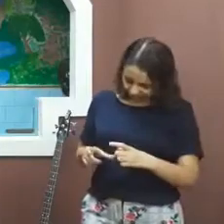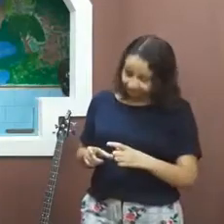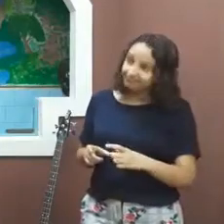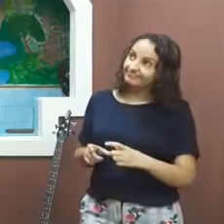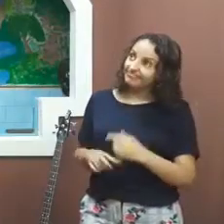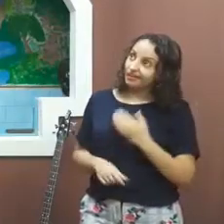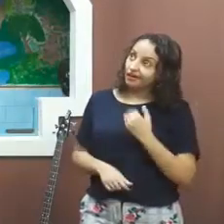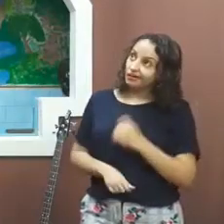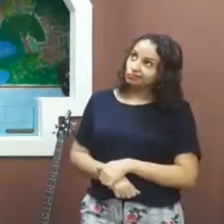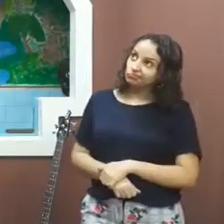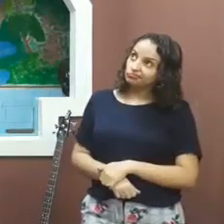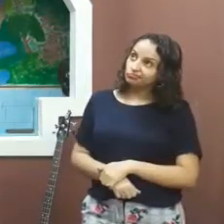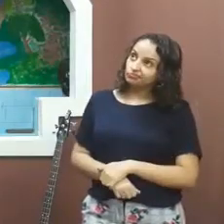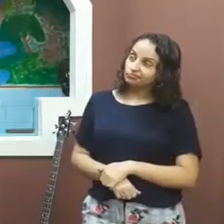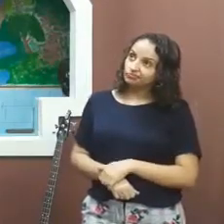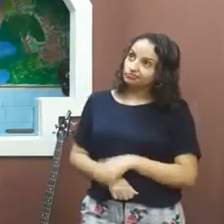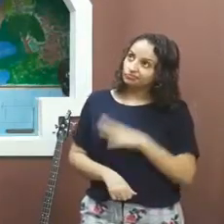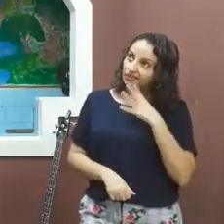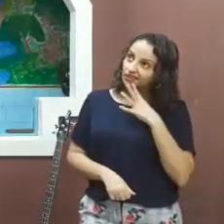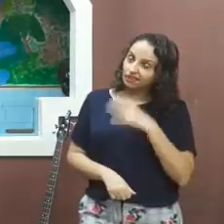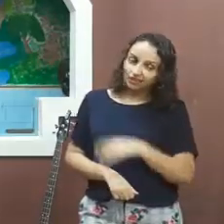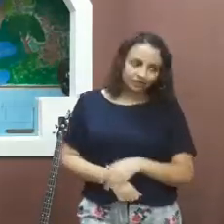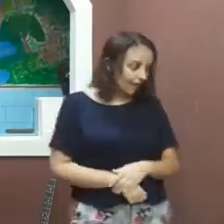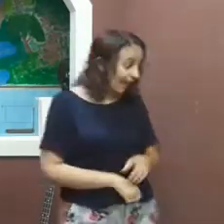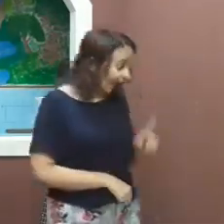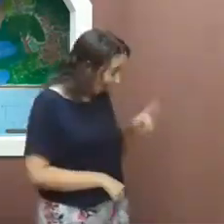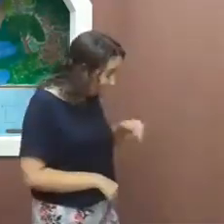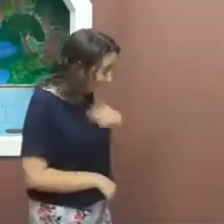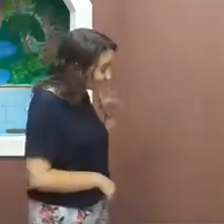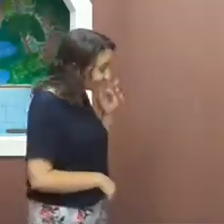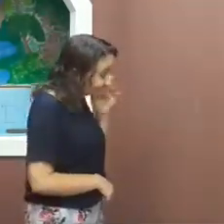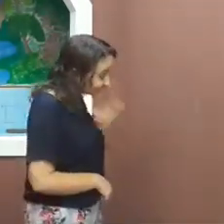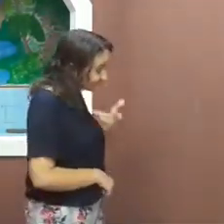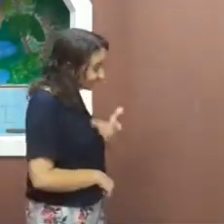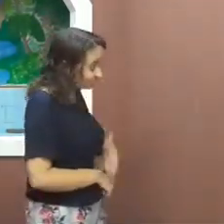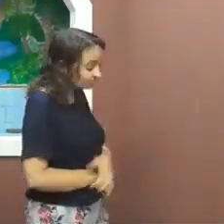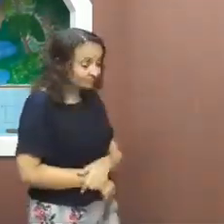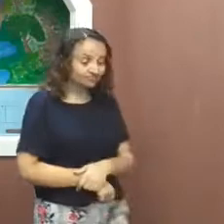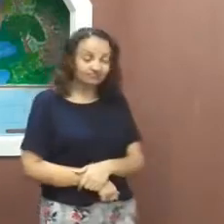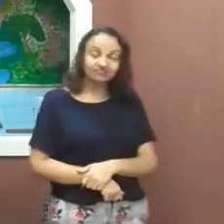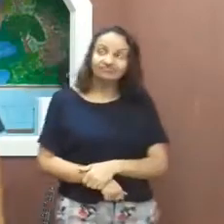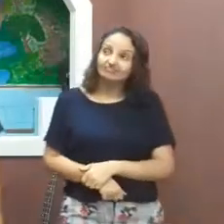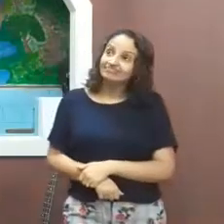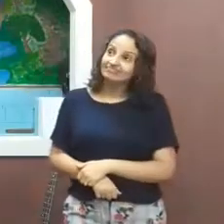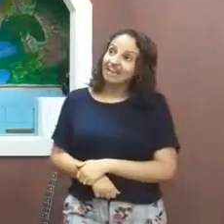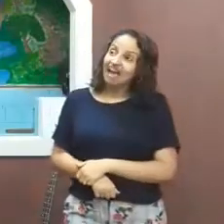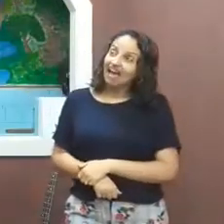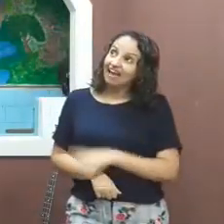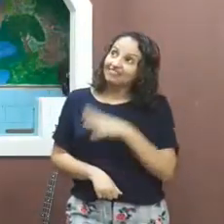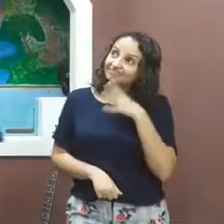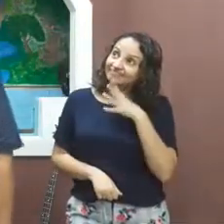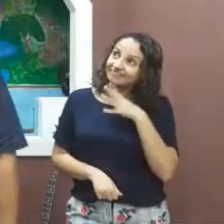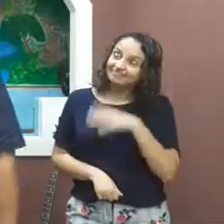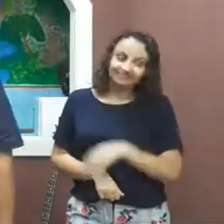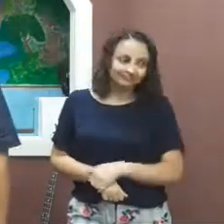Tem que comer. Não, mas é gostoso. Ah, tá. Legal.